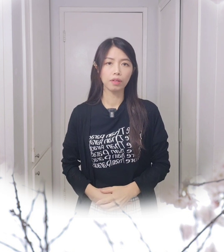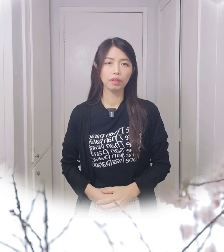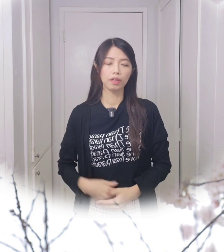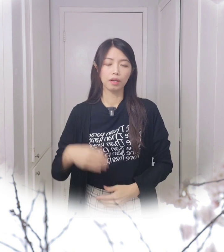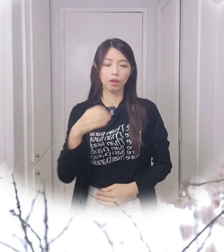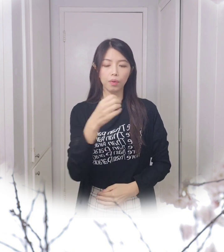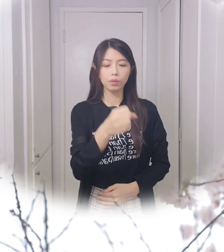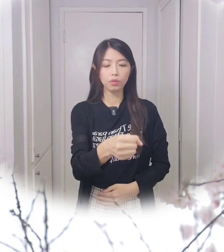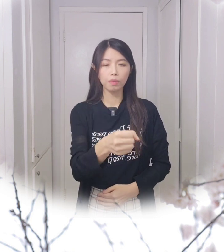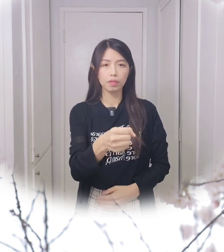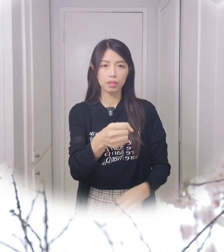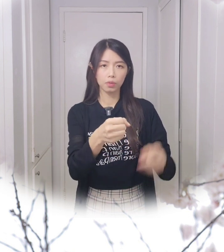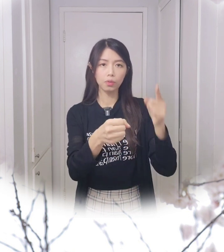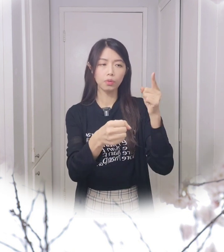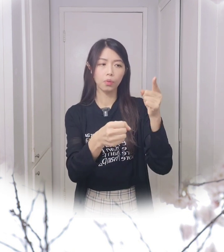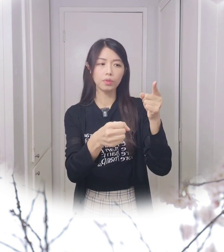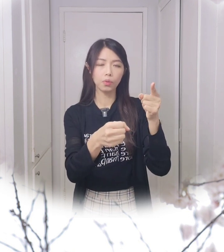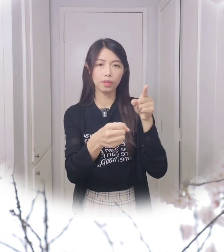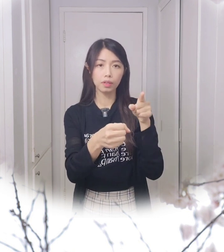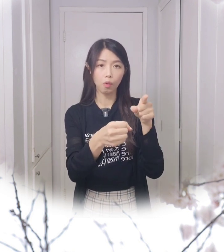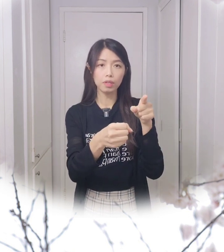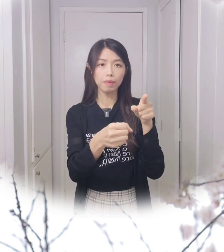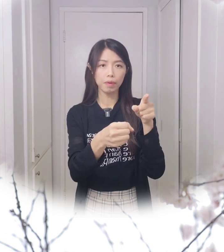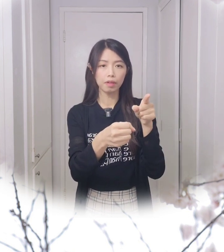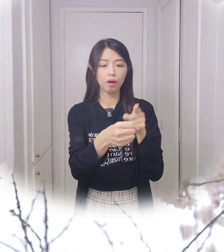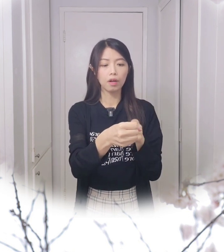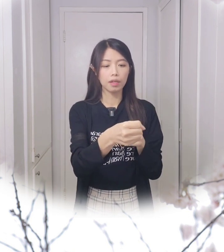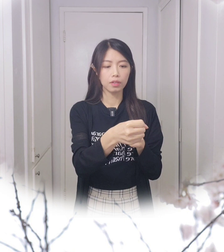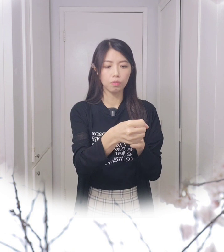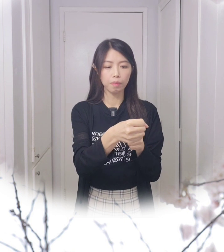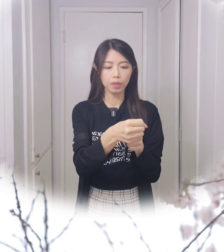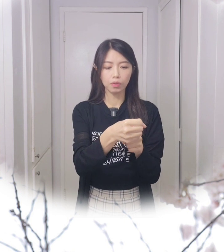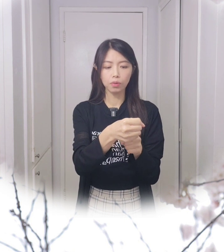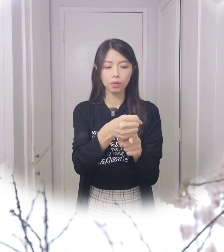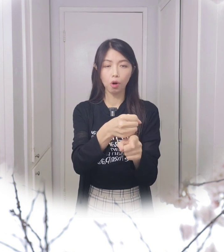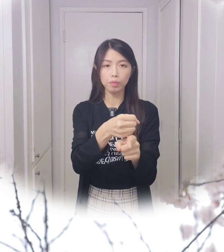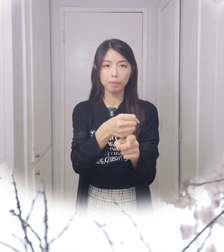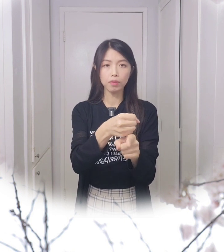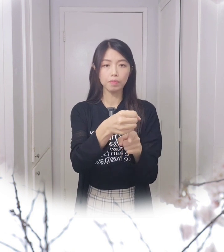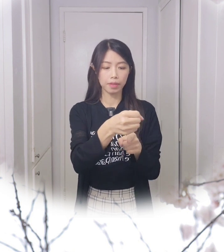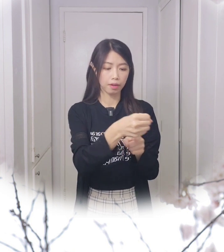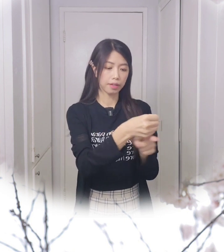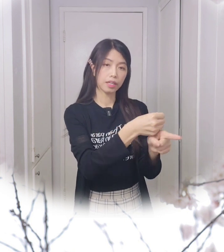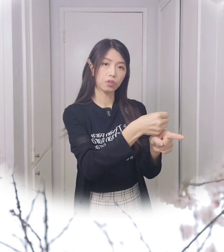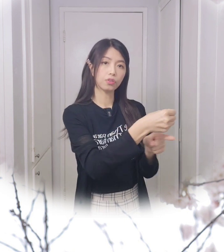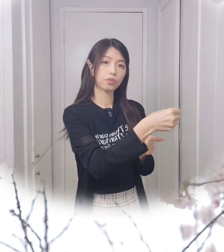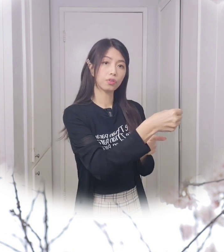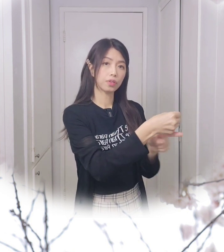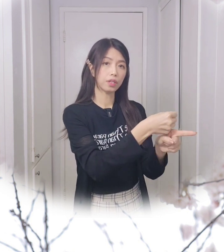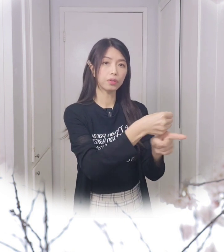한 뜻의 수어는 왼손은 주먹을 쥐시고 오른손은 검지만 펴서 이 주먹 밑으로 검지를 빼주시면 돼요.